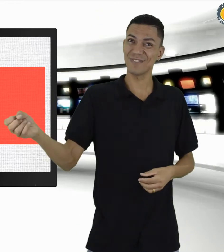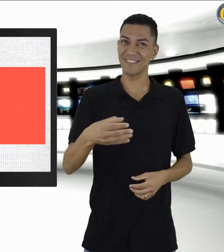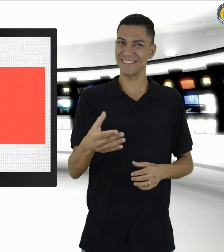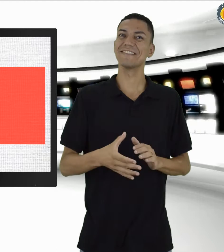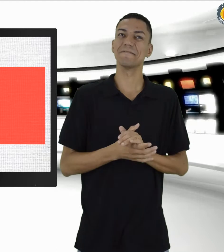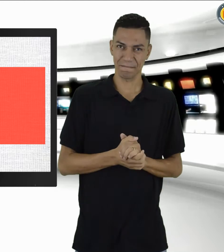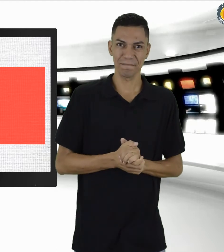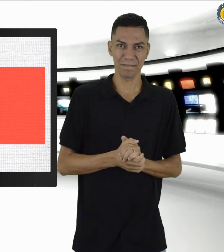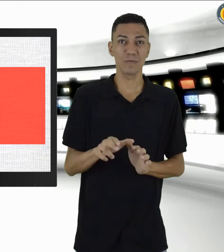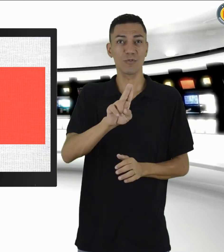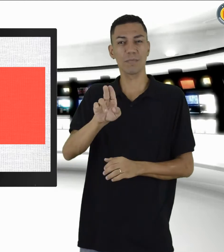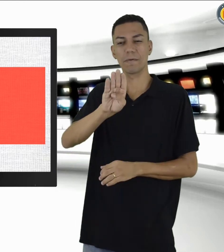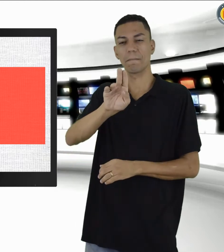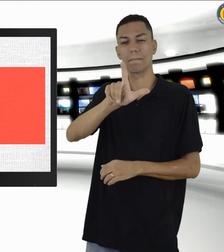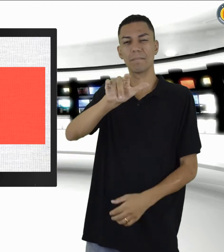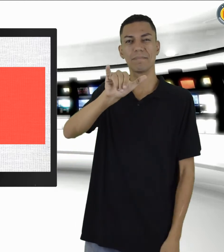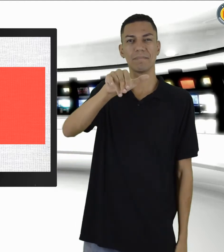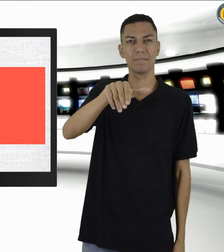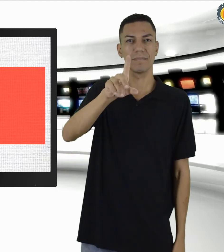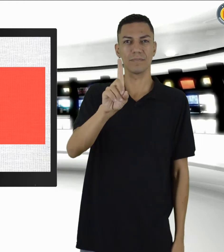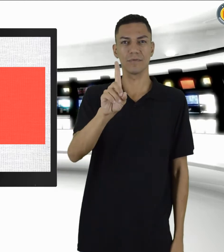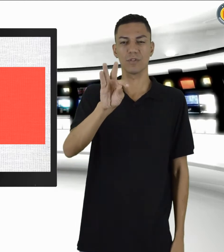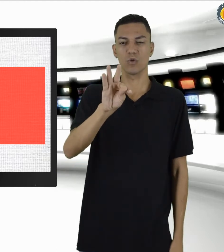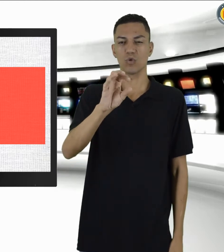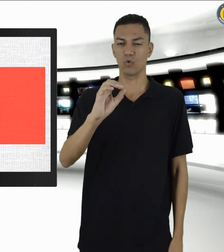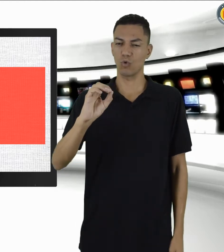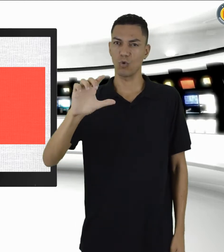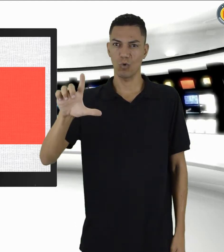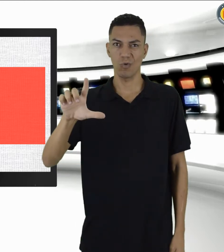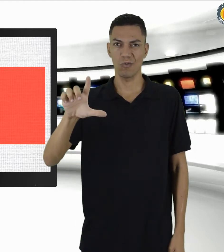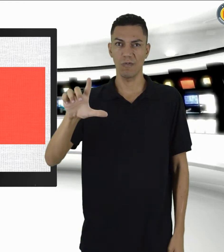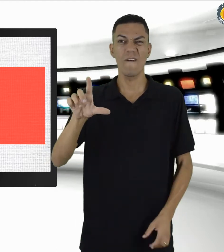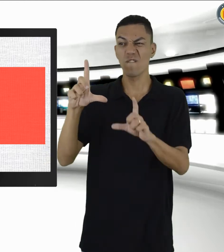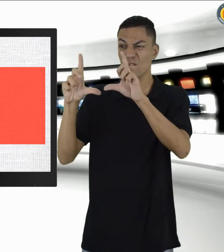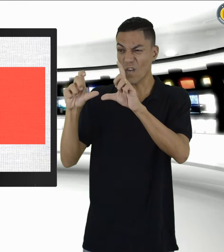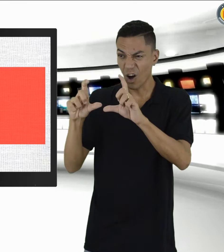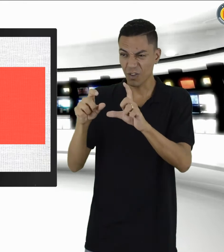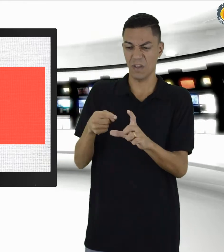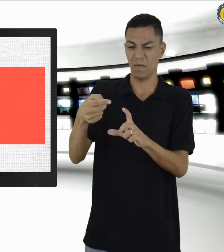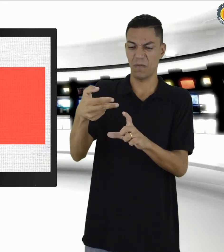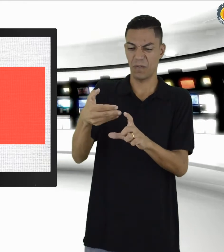Portanto, você não precisa fotografá-los. É só apontar a câmera que ele reconhece.